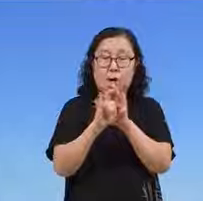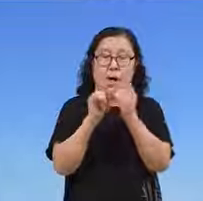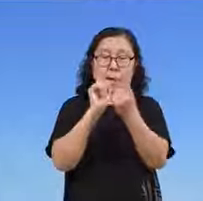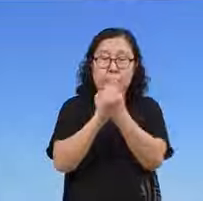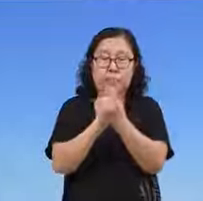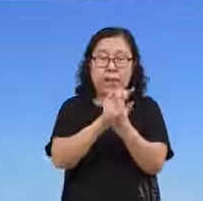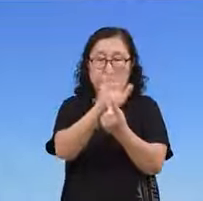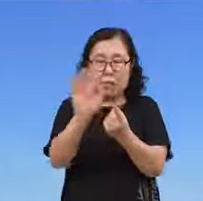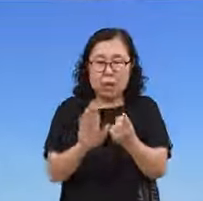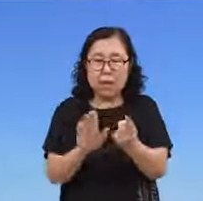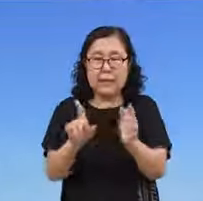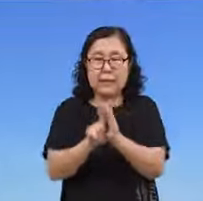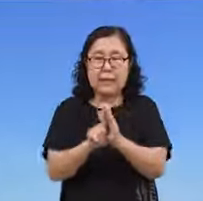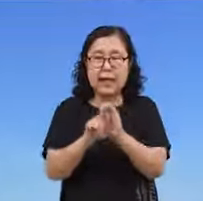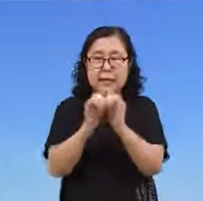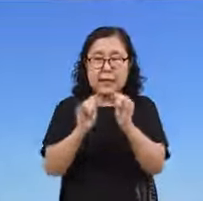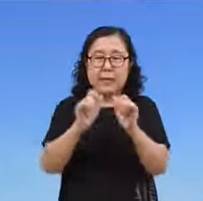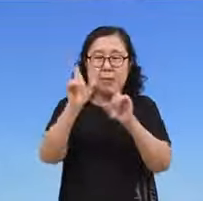아닙니까?